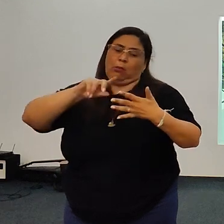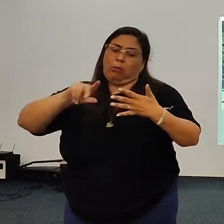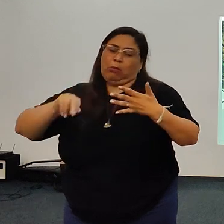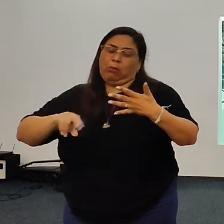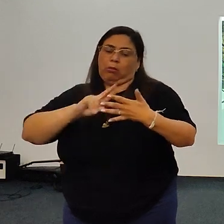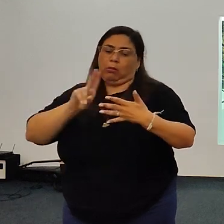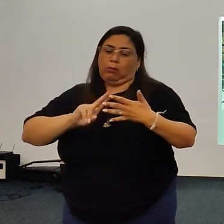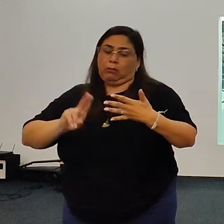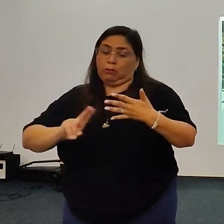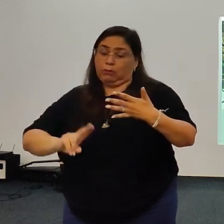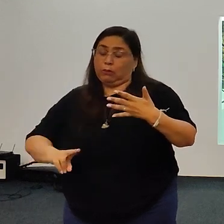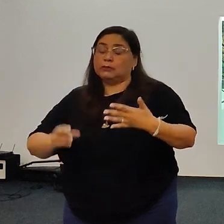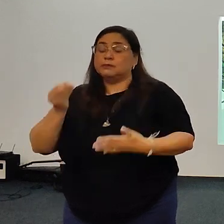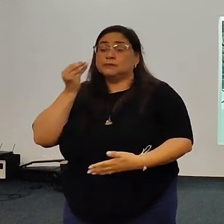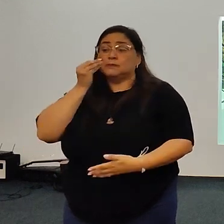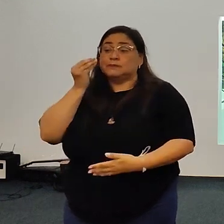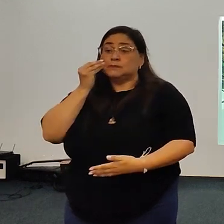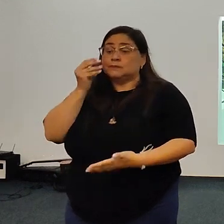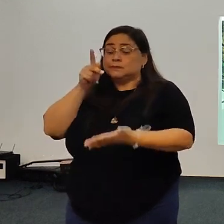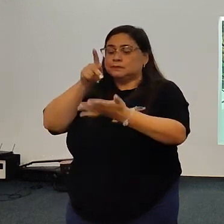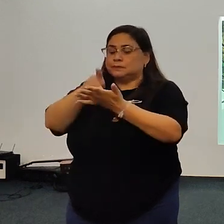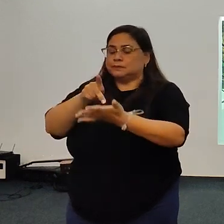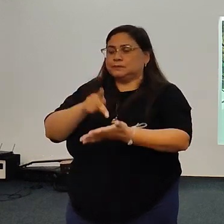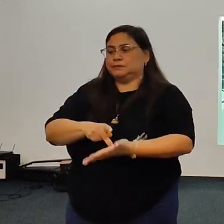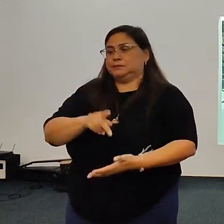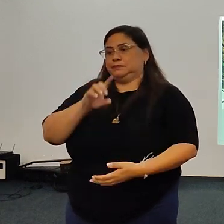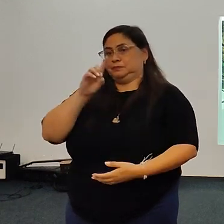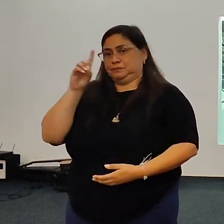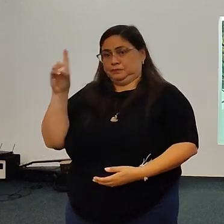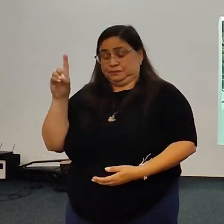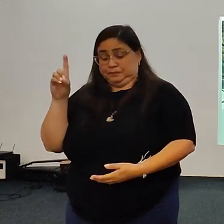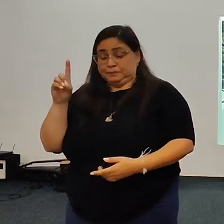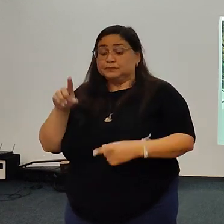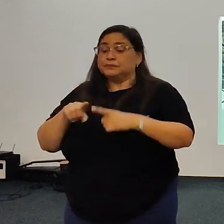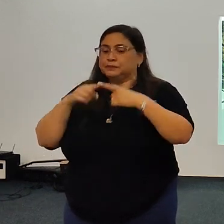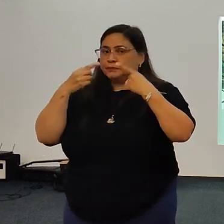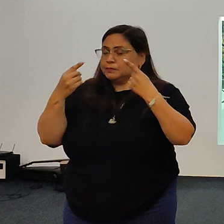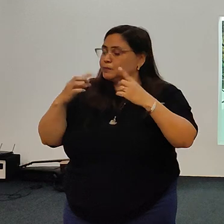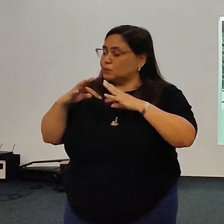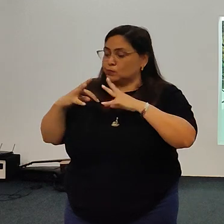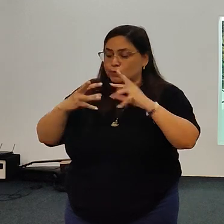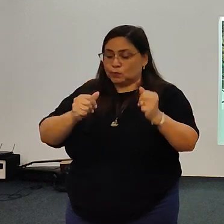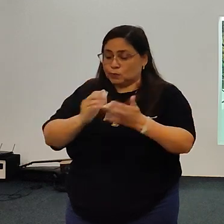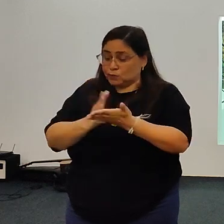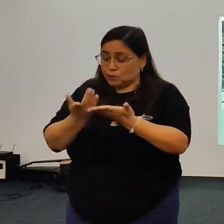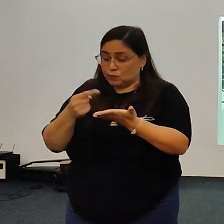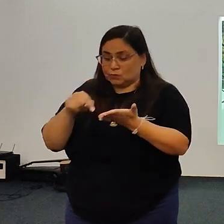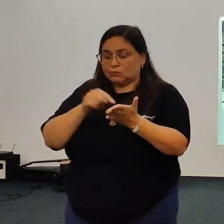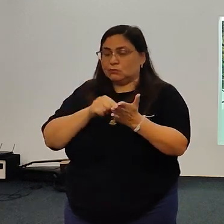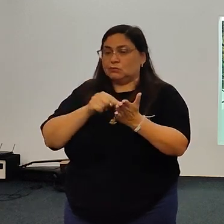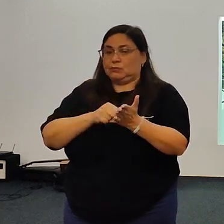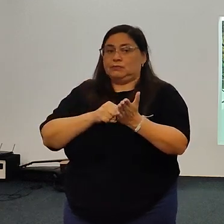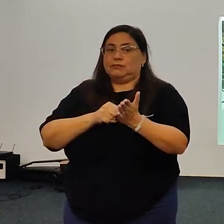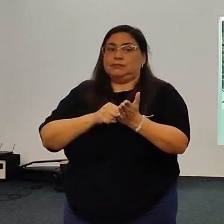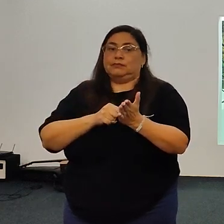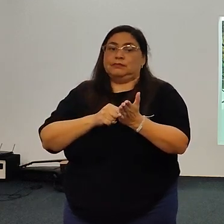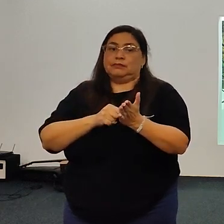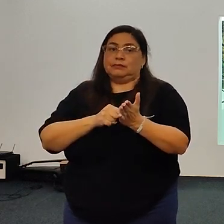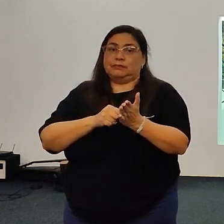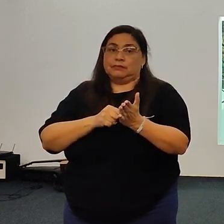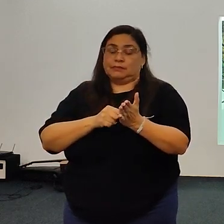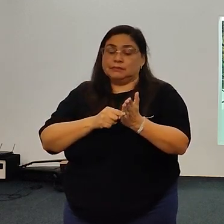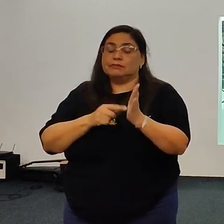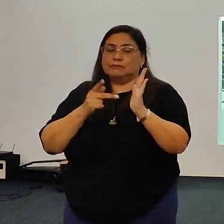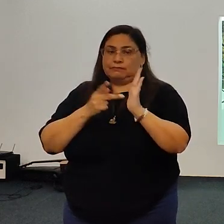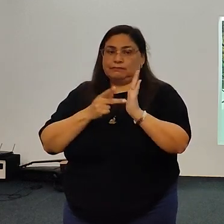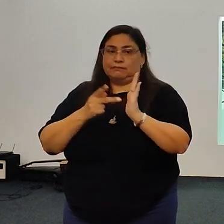outros tiveram as suas experiências reais. Então tudo que nós temos neste livro é em